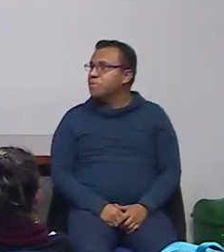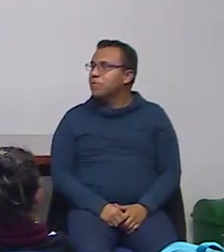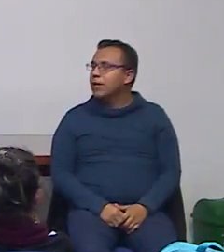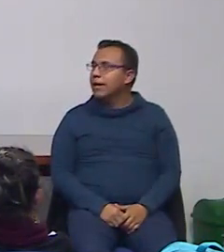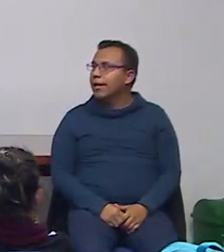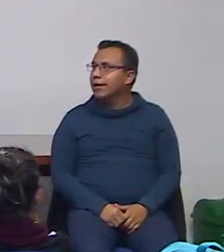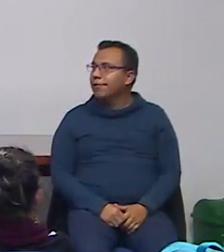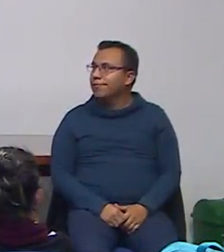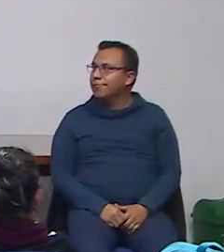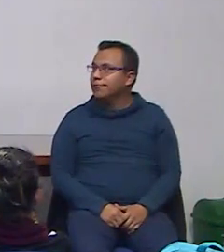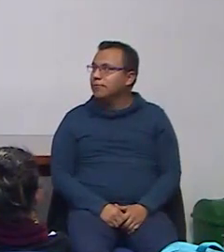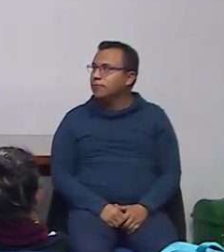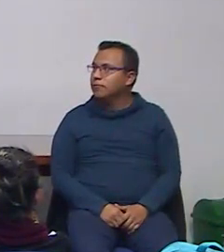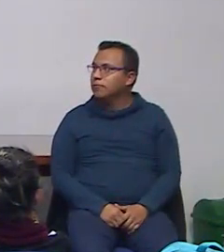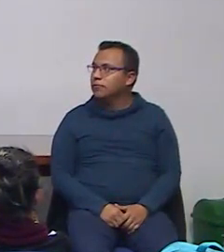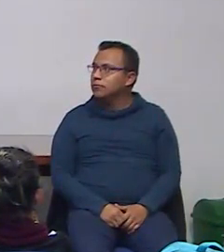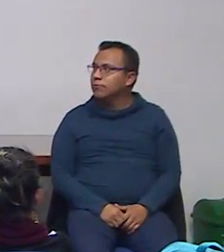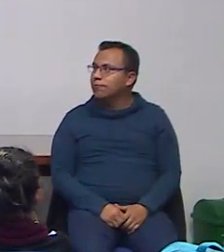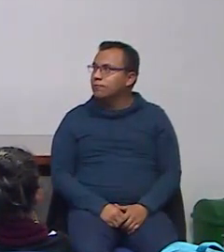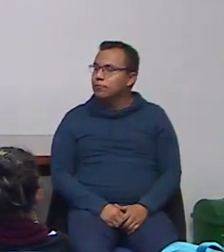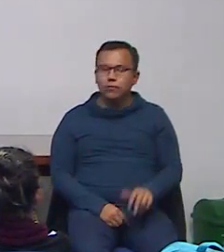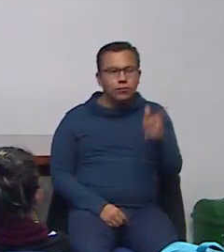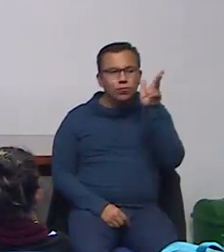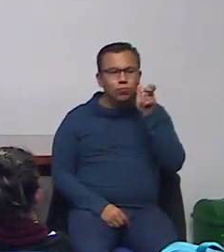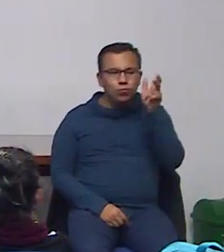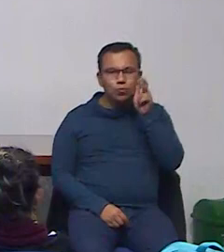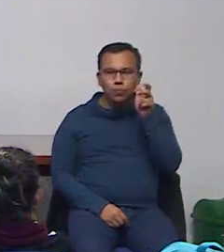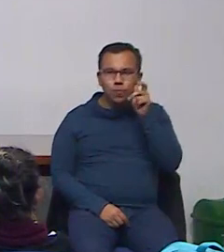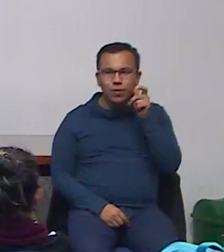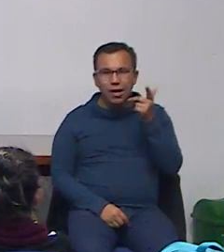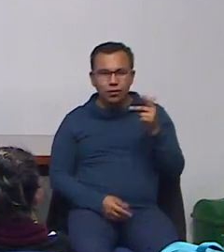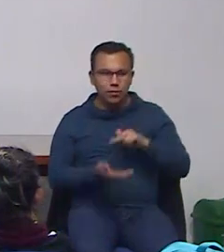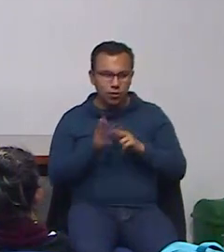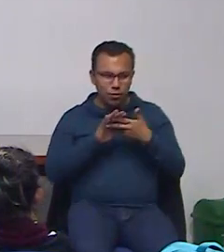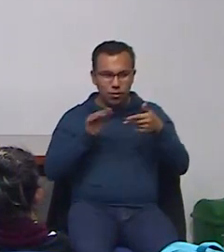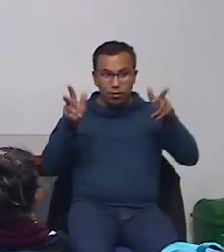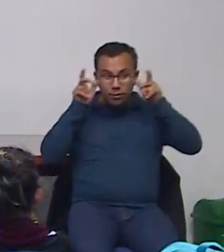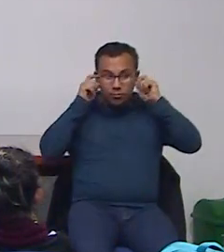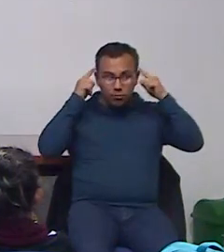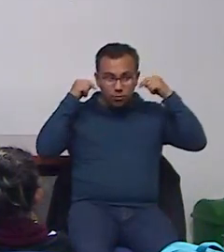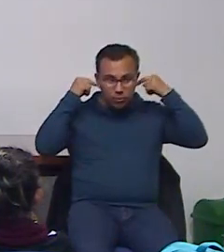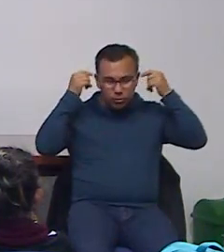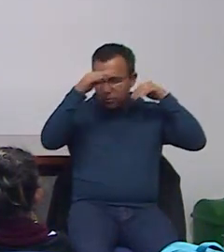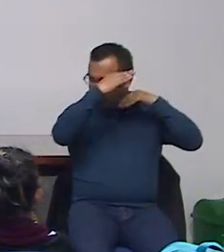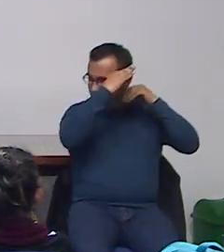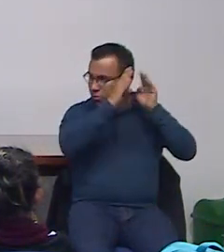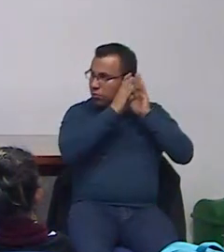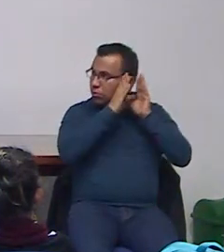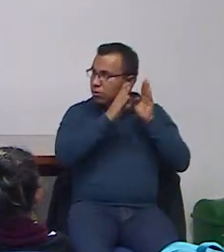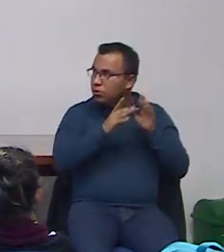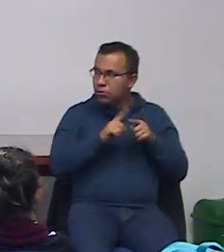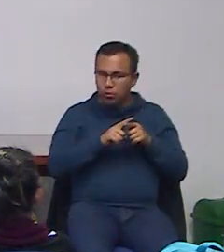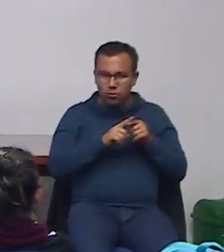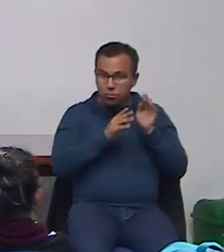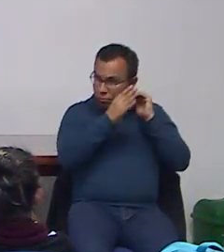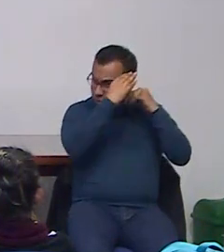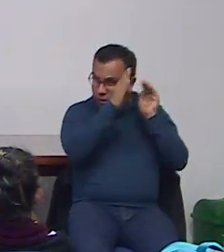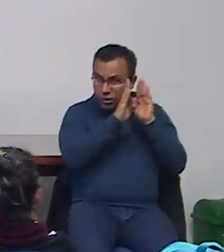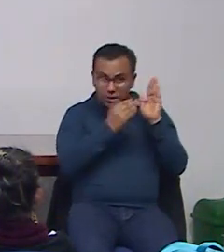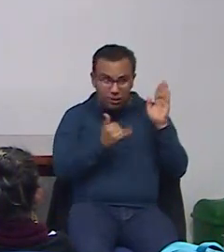escucha eh No no lo relacionamos directamente con el hecho de oír por la vía coclear O sí por el